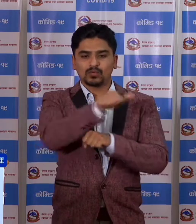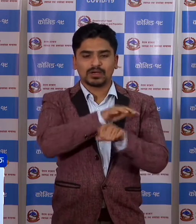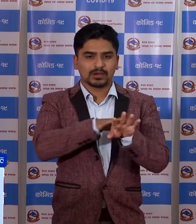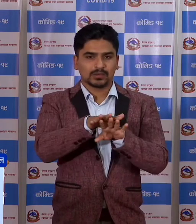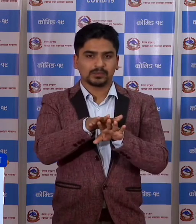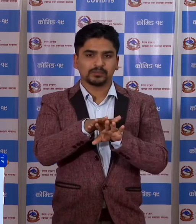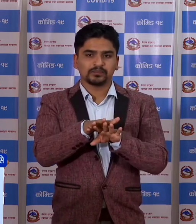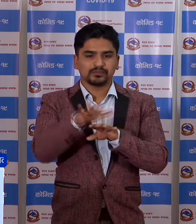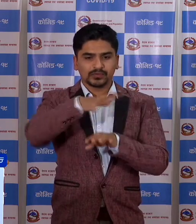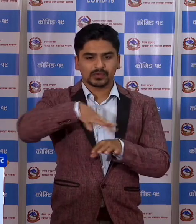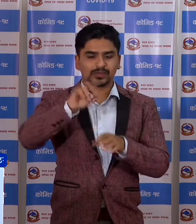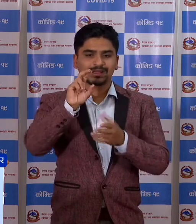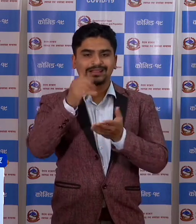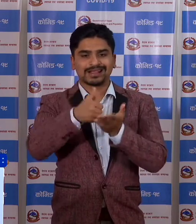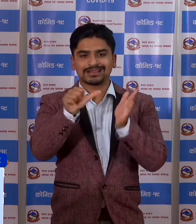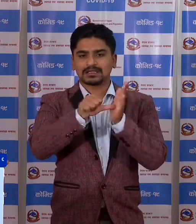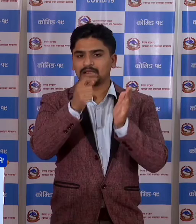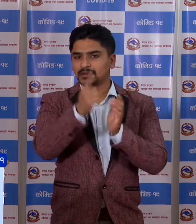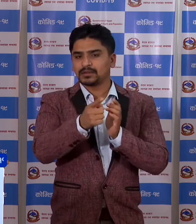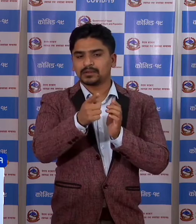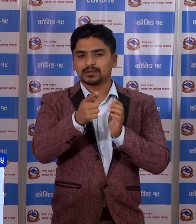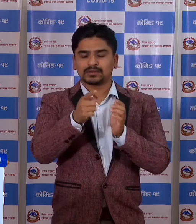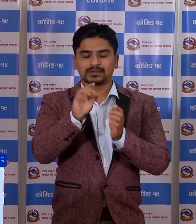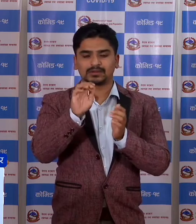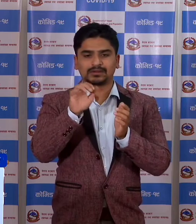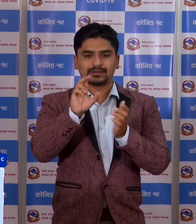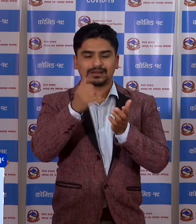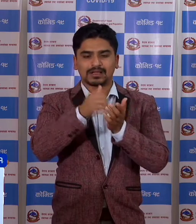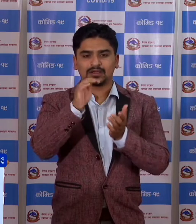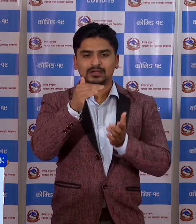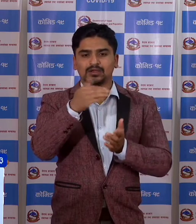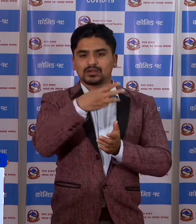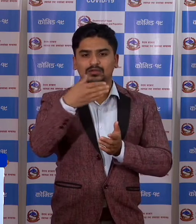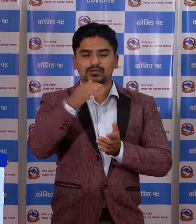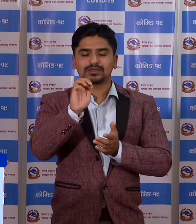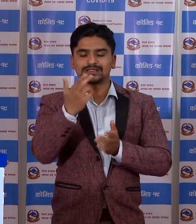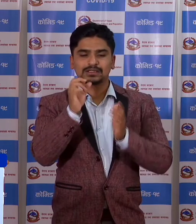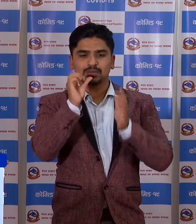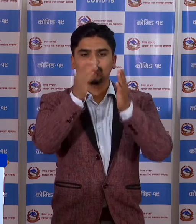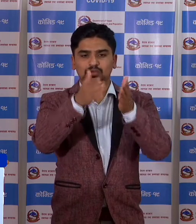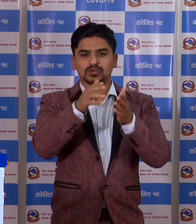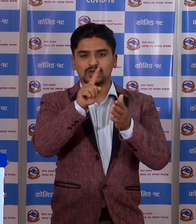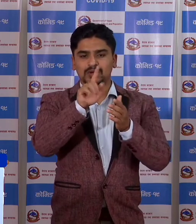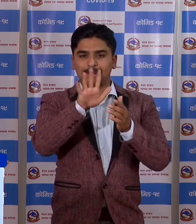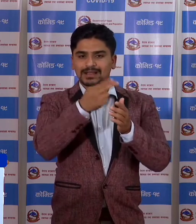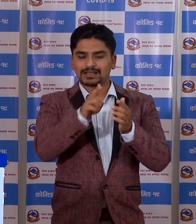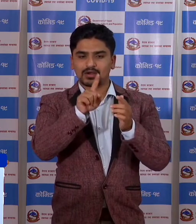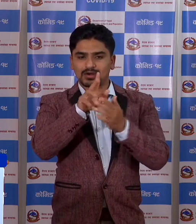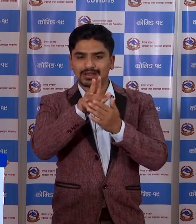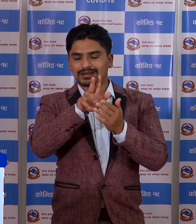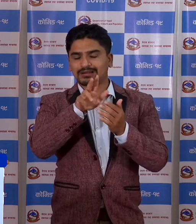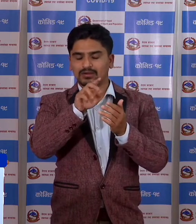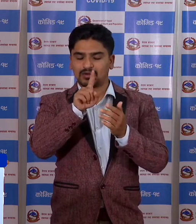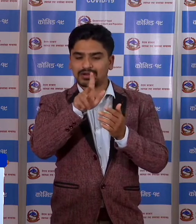उहाँहरू सबै दाङ जिल्लाका हुनुहुन्छ। दाङ तुल्सीपुर उपमहानगरपालिकाका 5 जना 18 देखि 32 वर्षीय